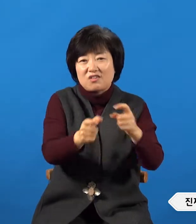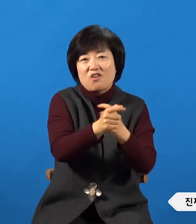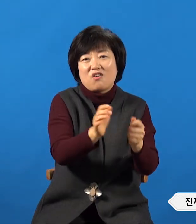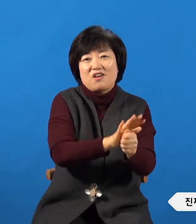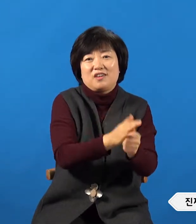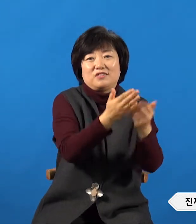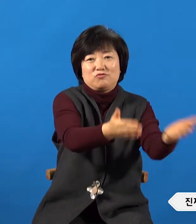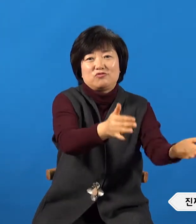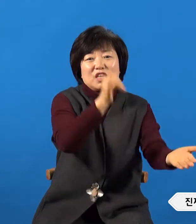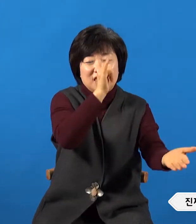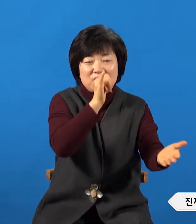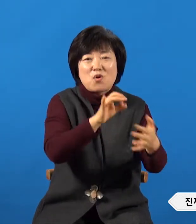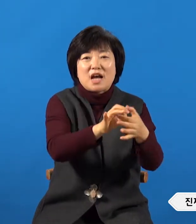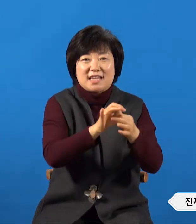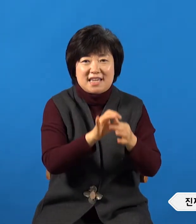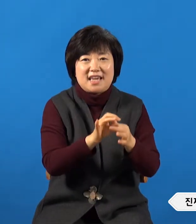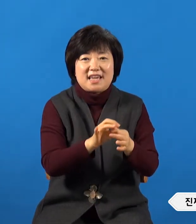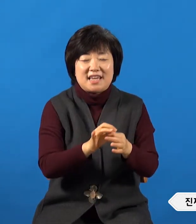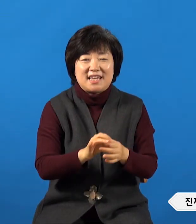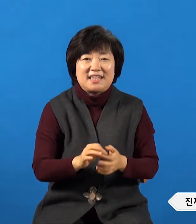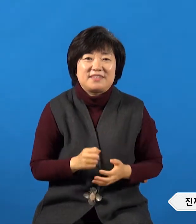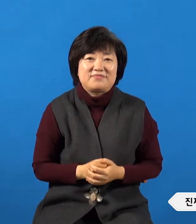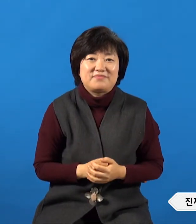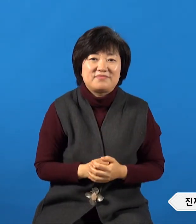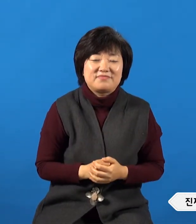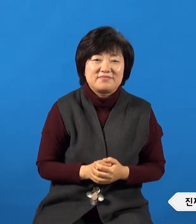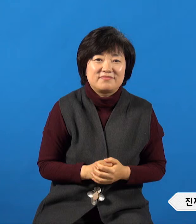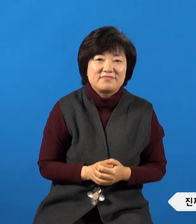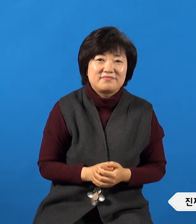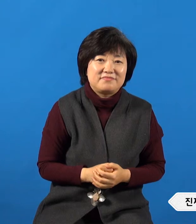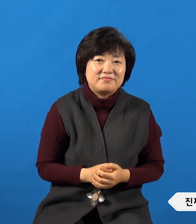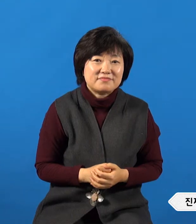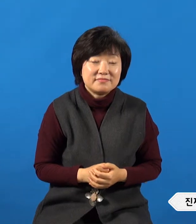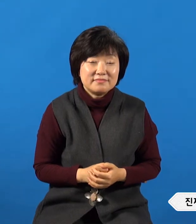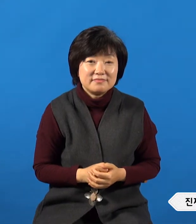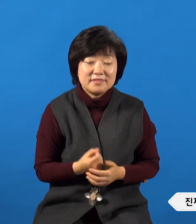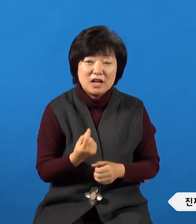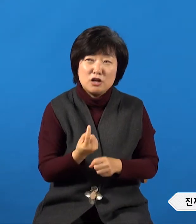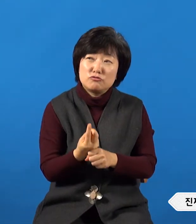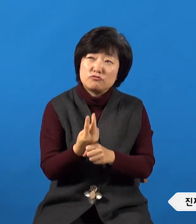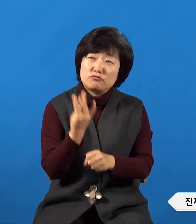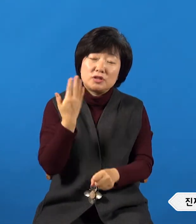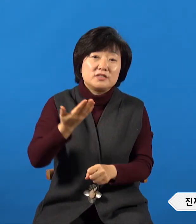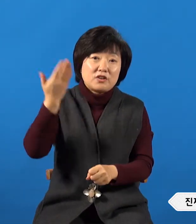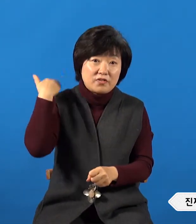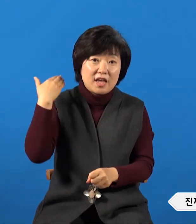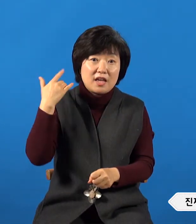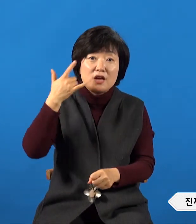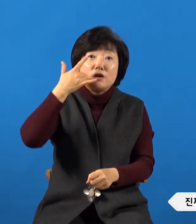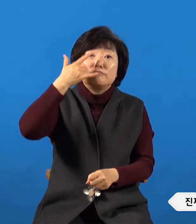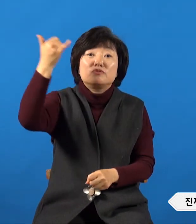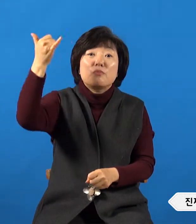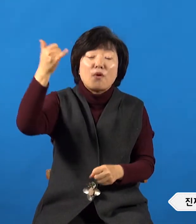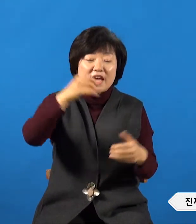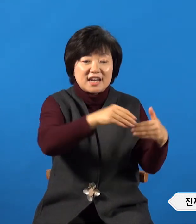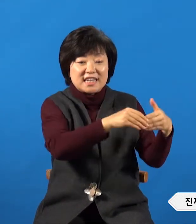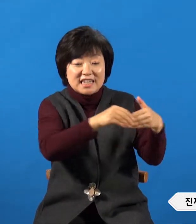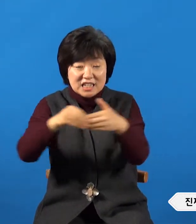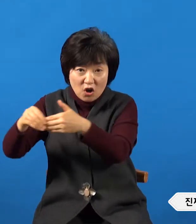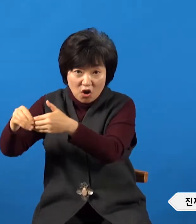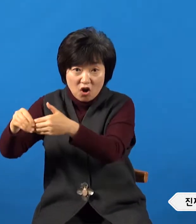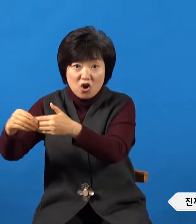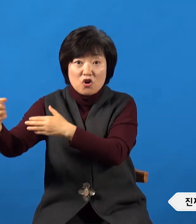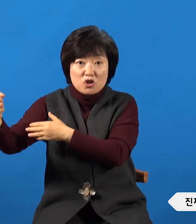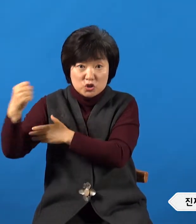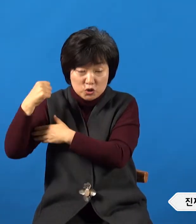관계. 성경은 우리에게 말씀하고 있습니다. 수년 전에 제가 부모의 리더십이